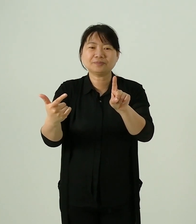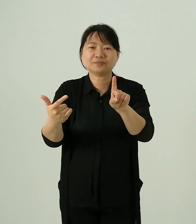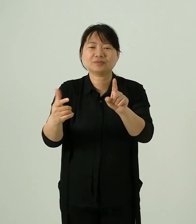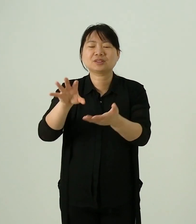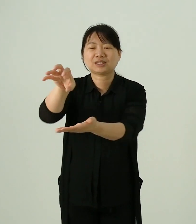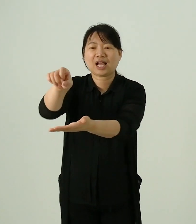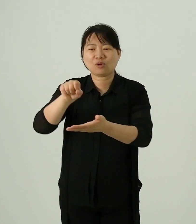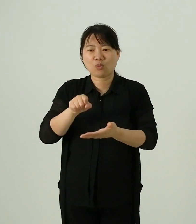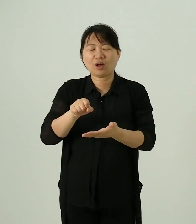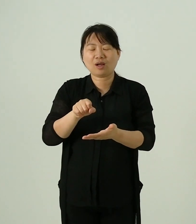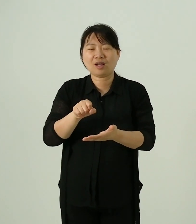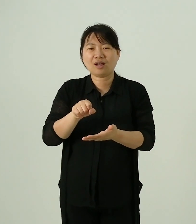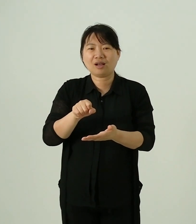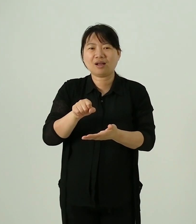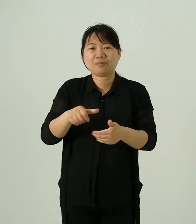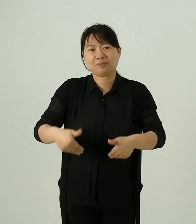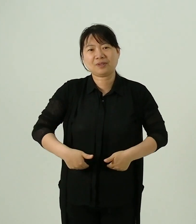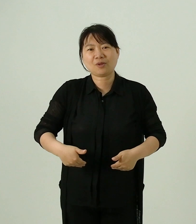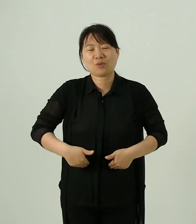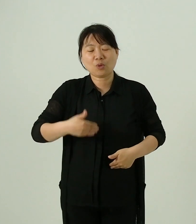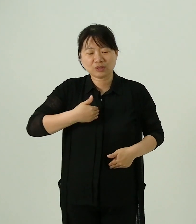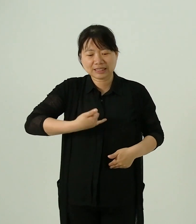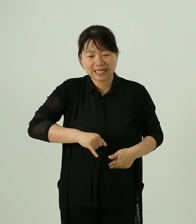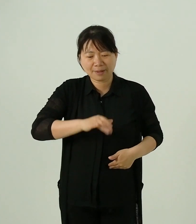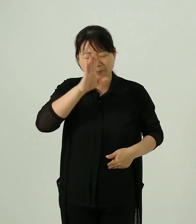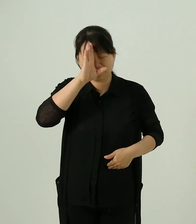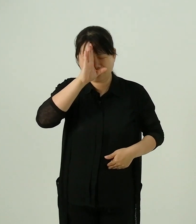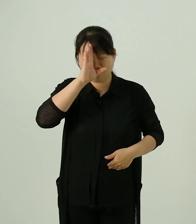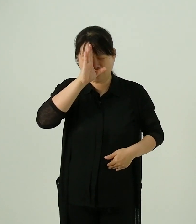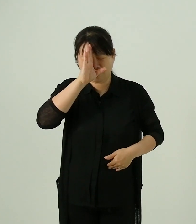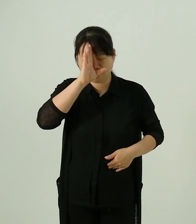있어요. 우리 딸이 병들었습니다.